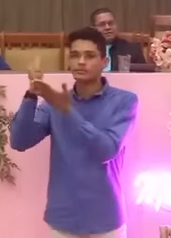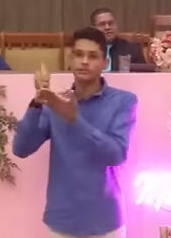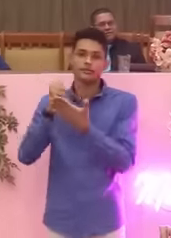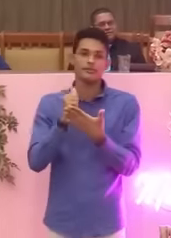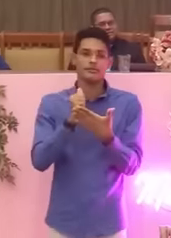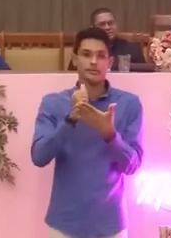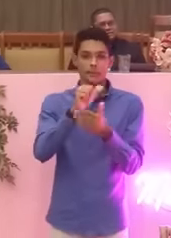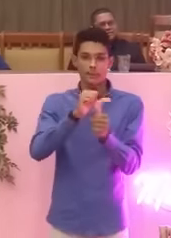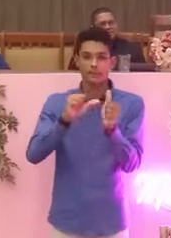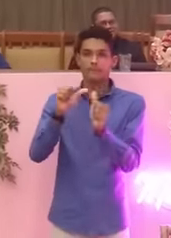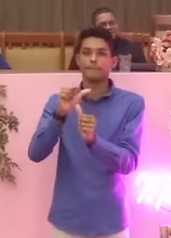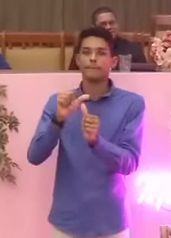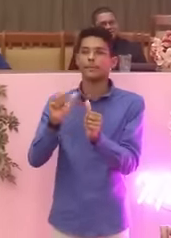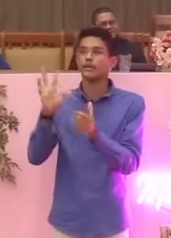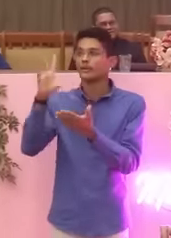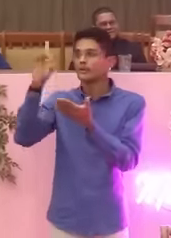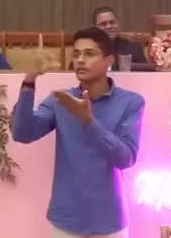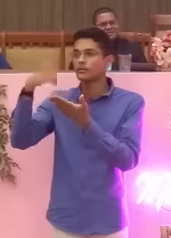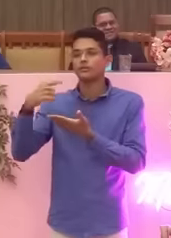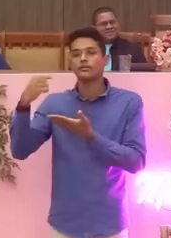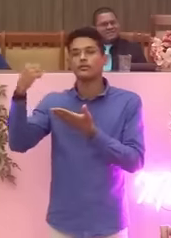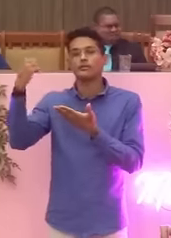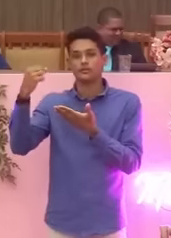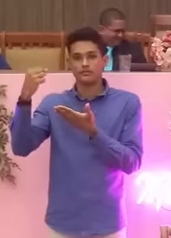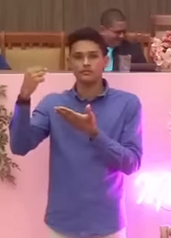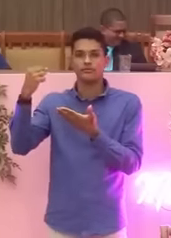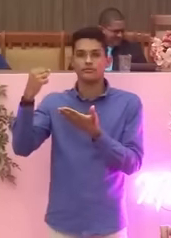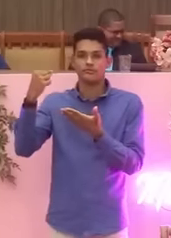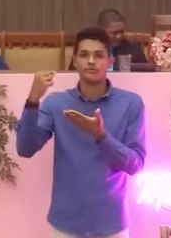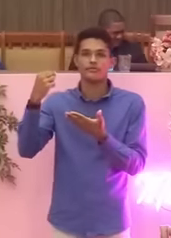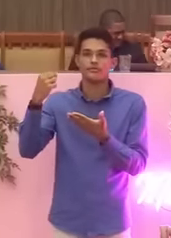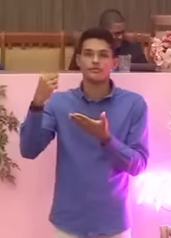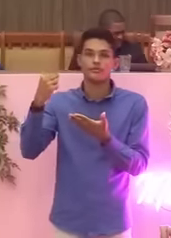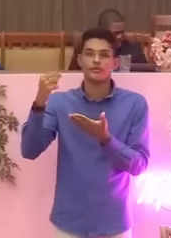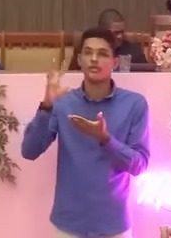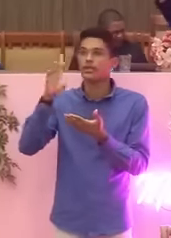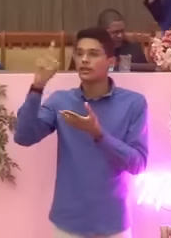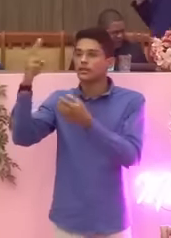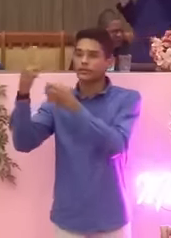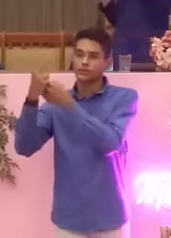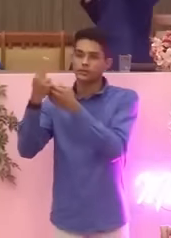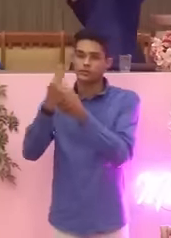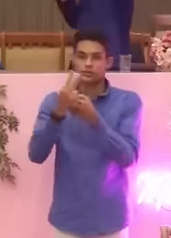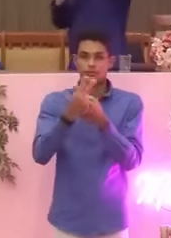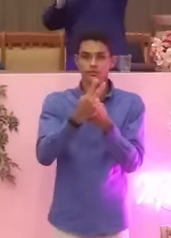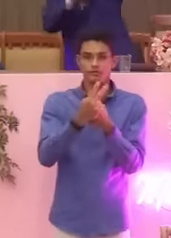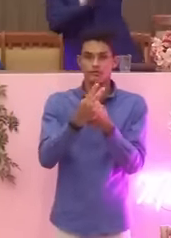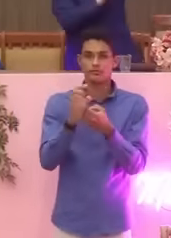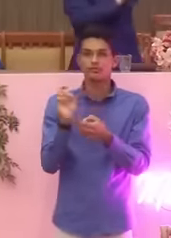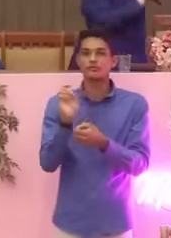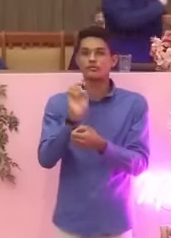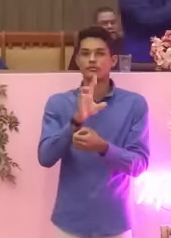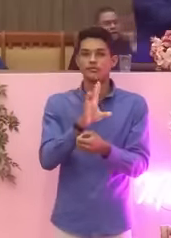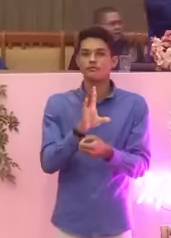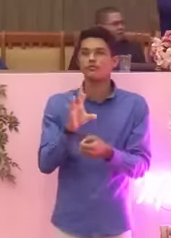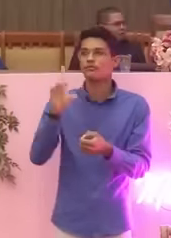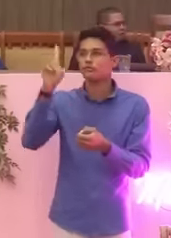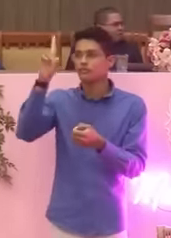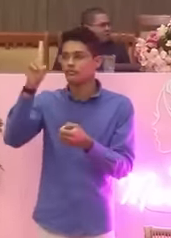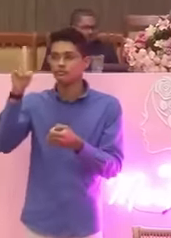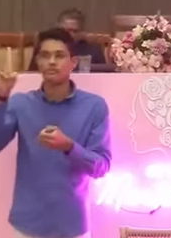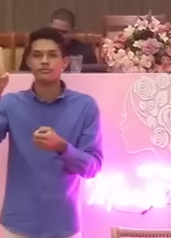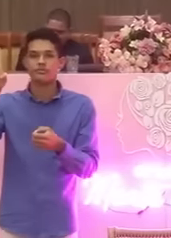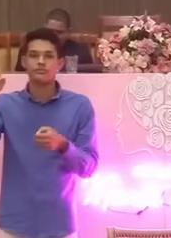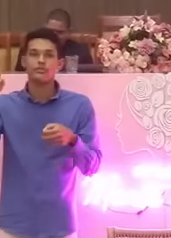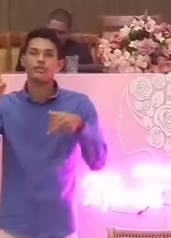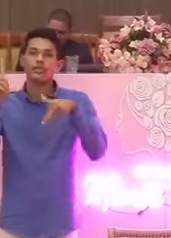Deus disse aqui é meu Isso aqui é meu e quem é legal Deus protege só quem tá na legalidade aí a casa tá legal a